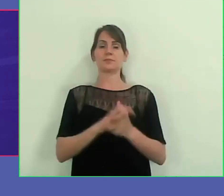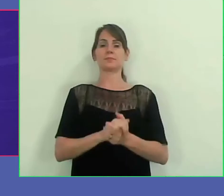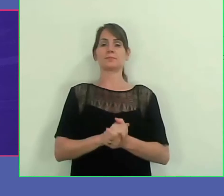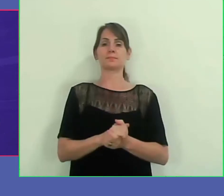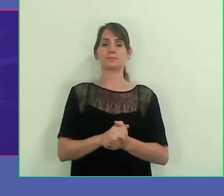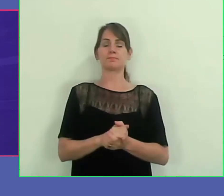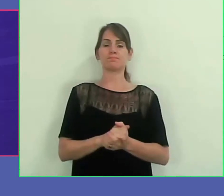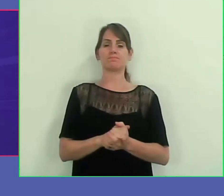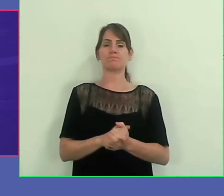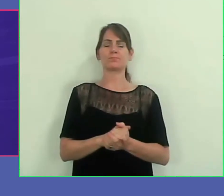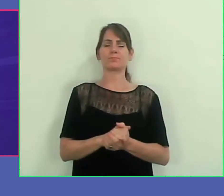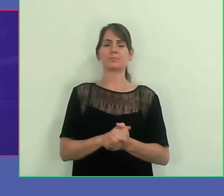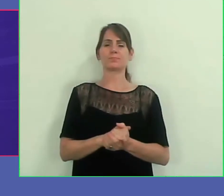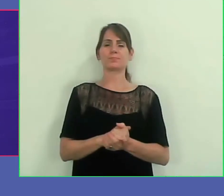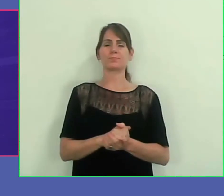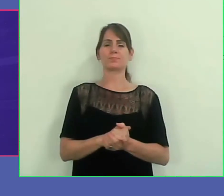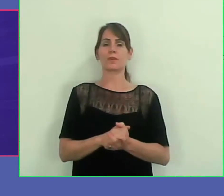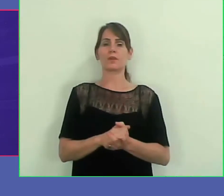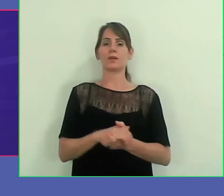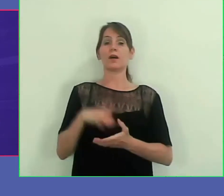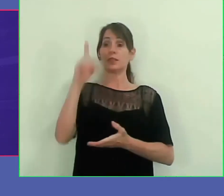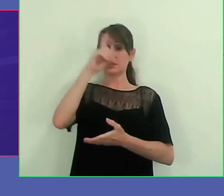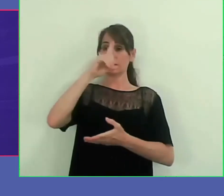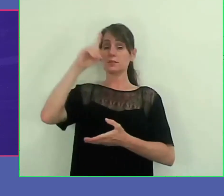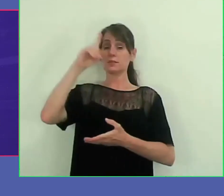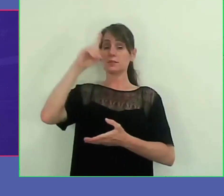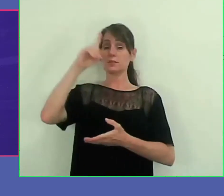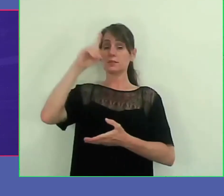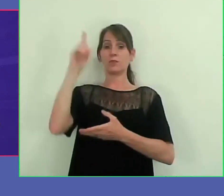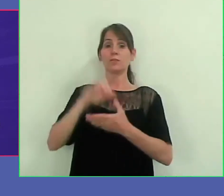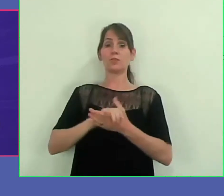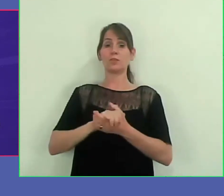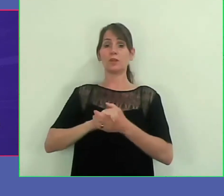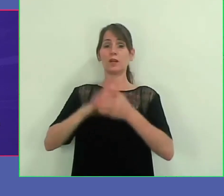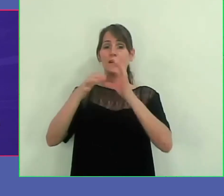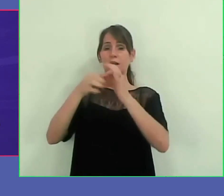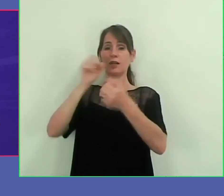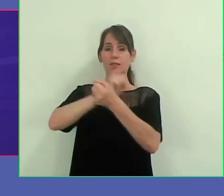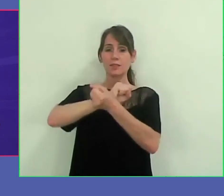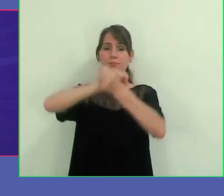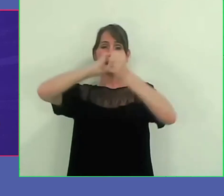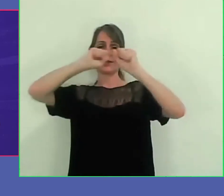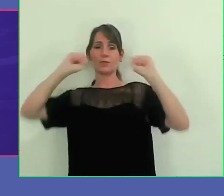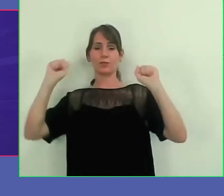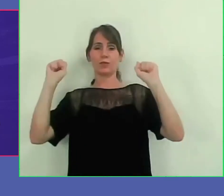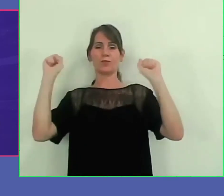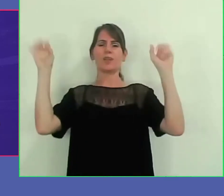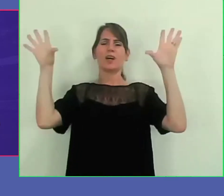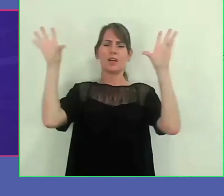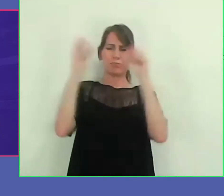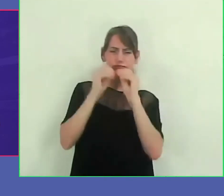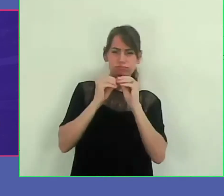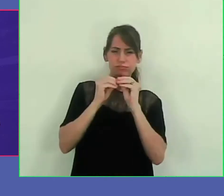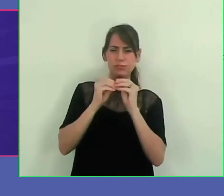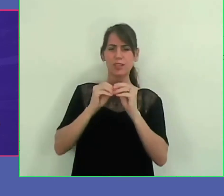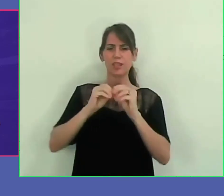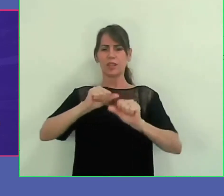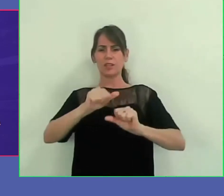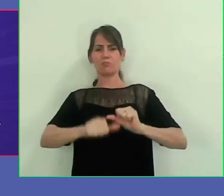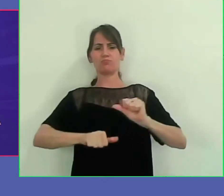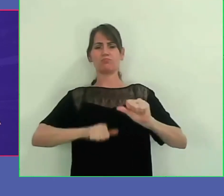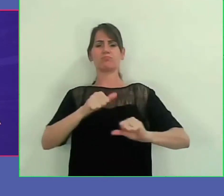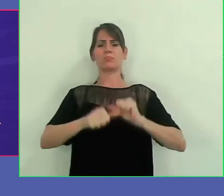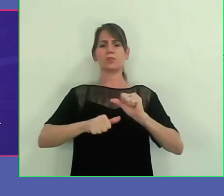Ele nos libertou do império das trevas e nos transportou para o reino